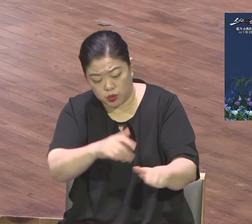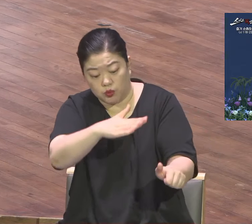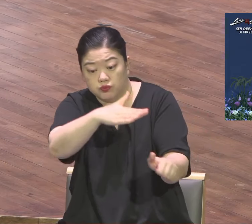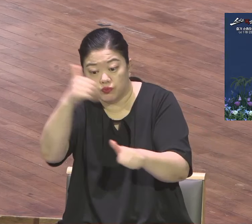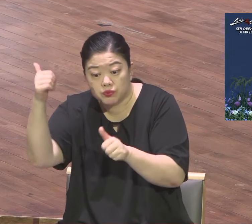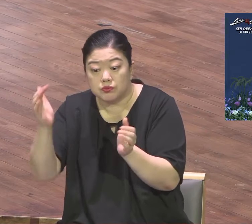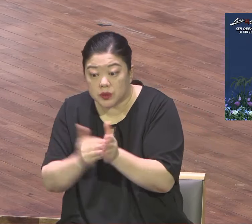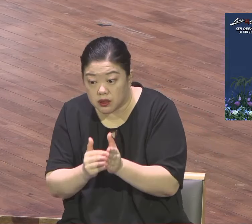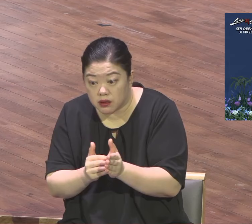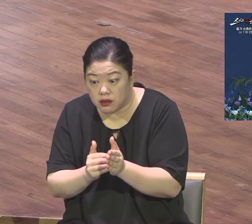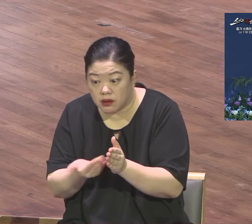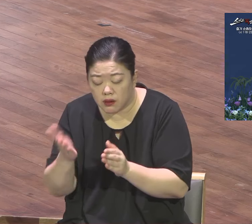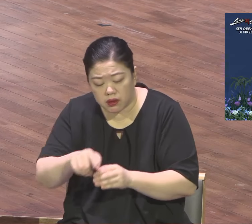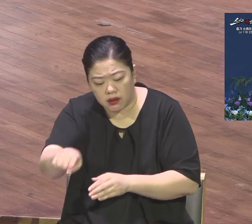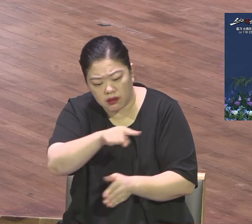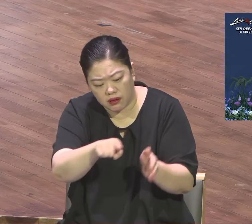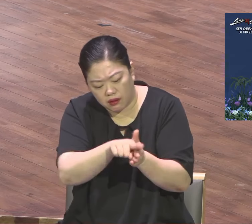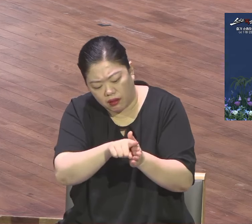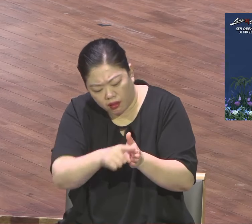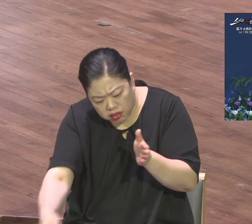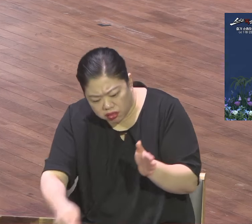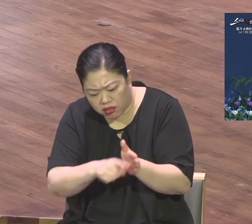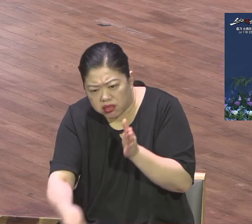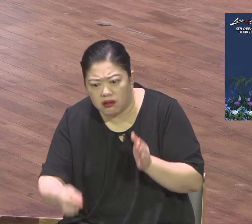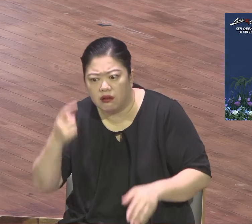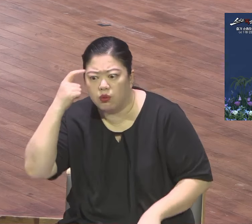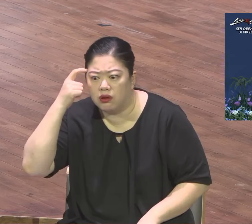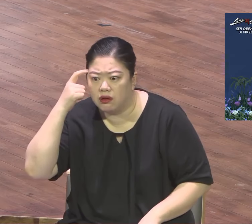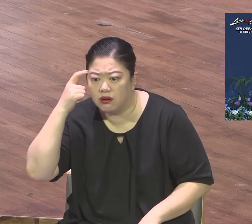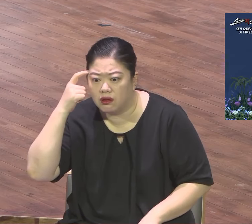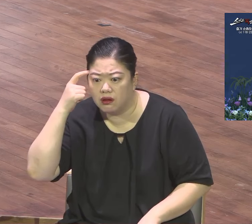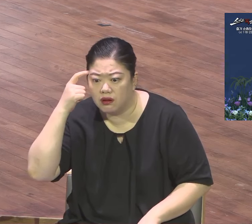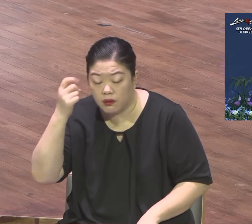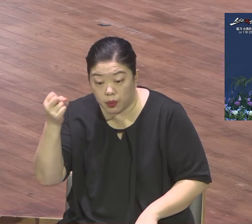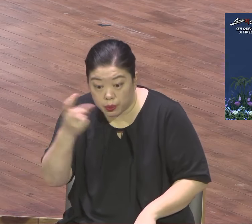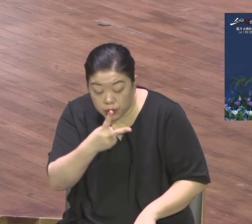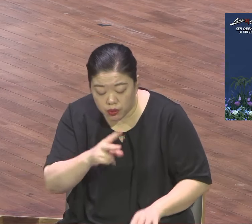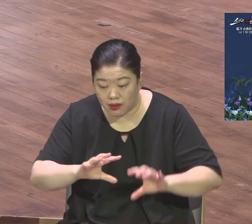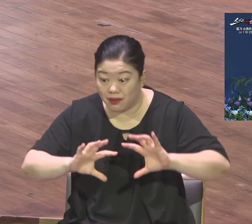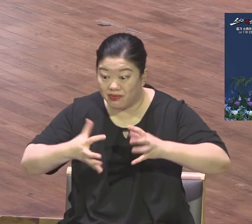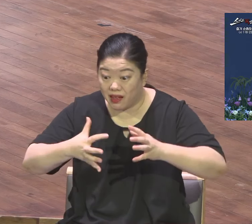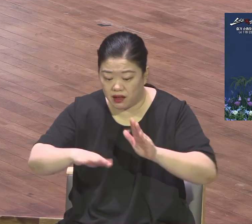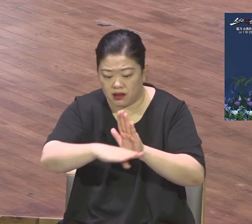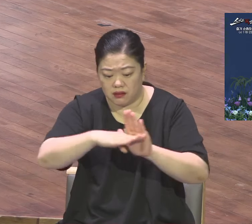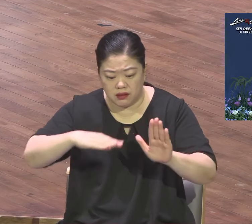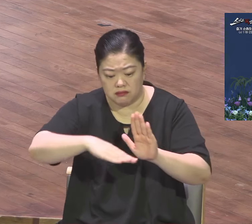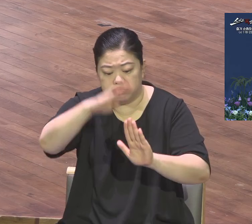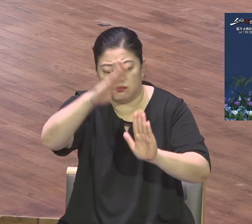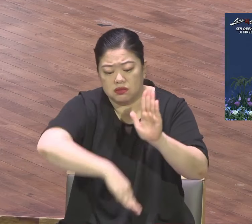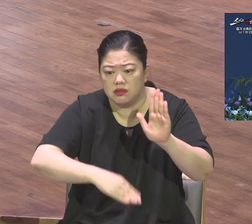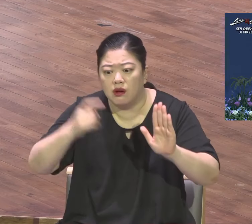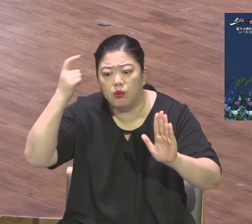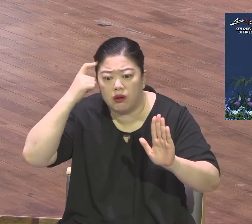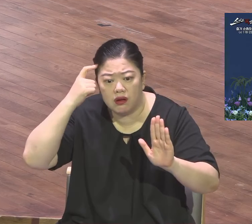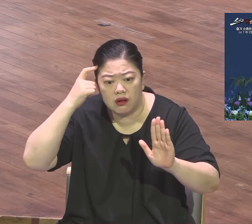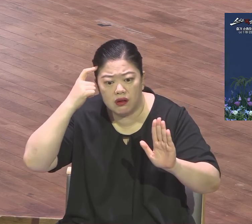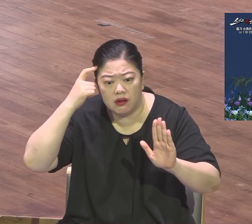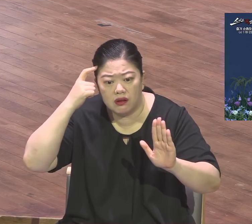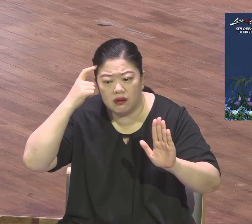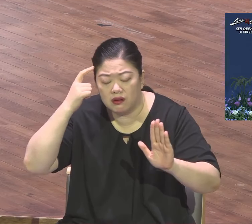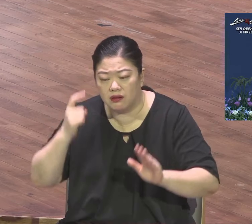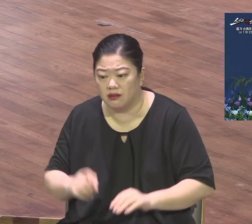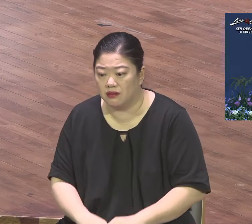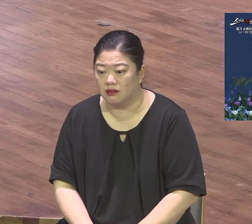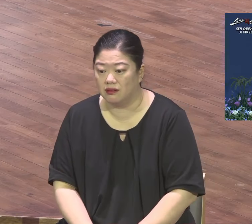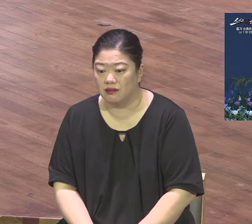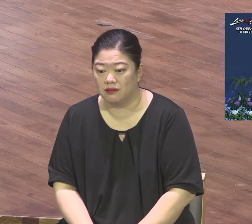계속해서 이사야는 이스라엘 이 유다 백성들을 향해서 예언을 했습니다.